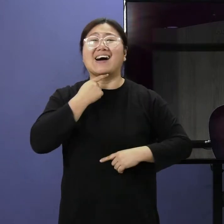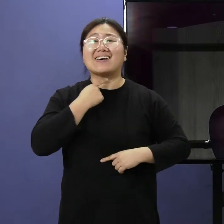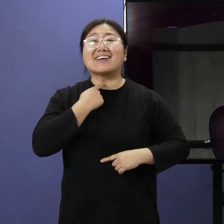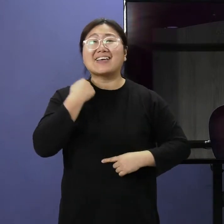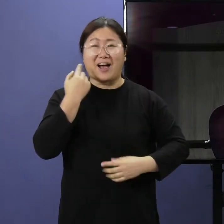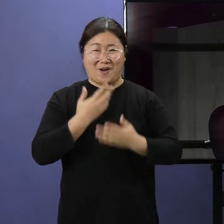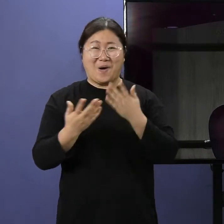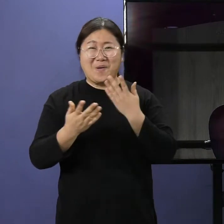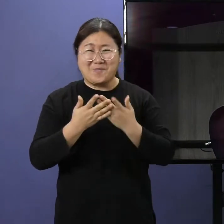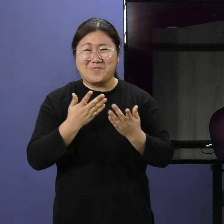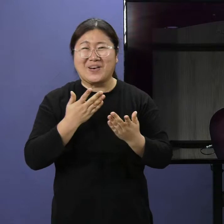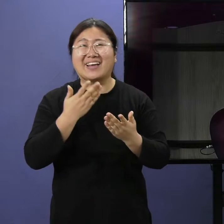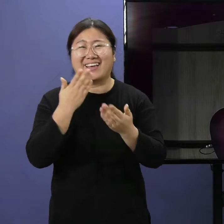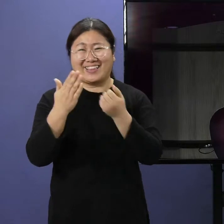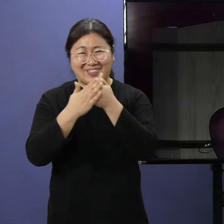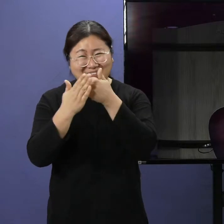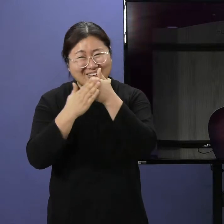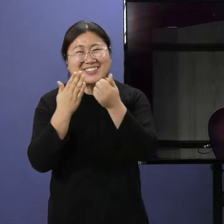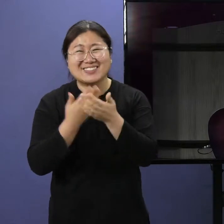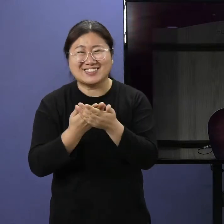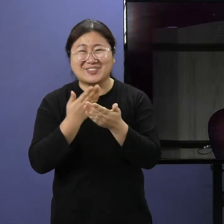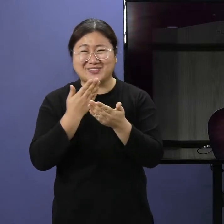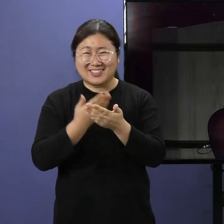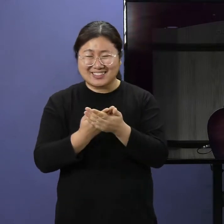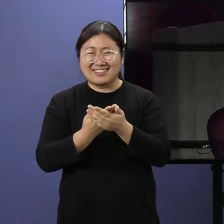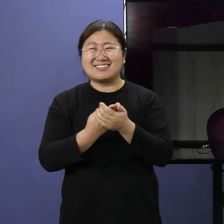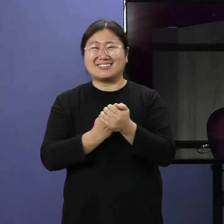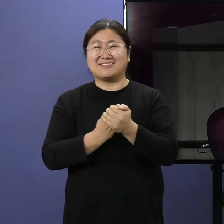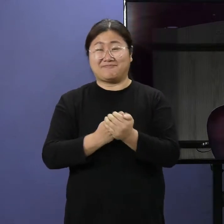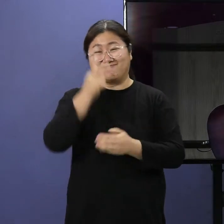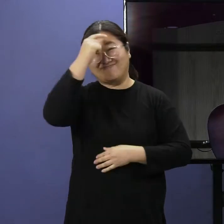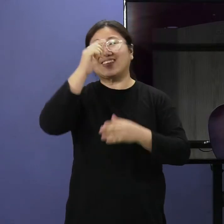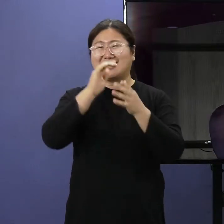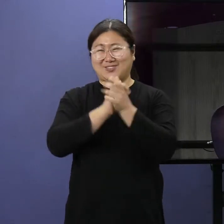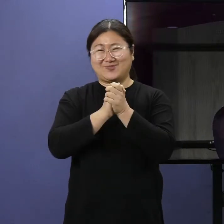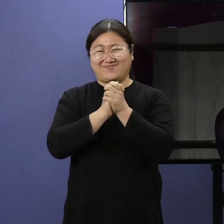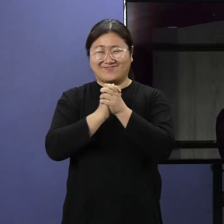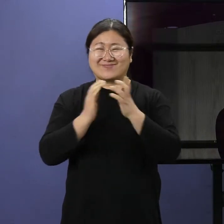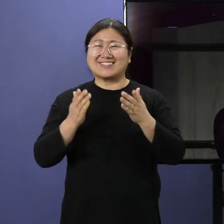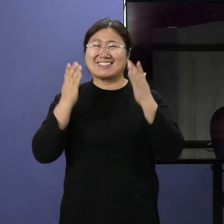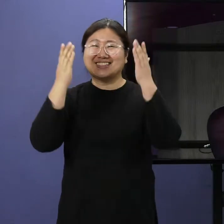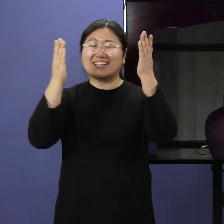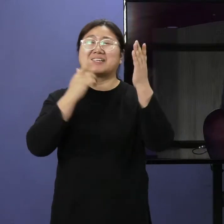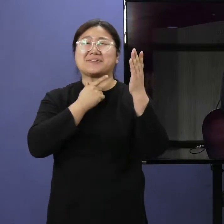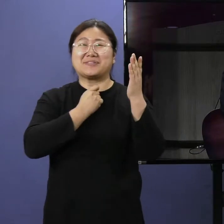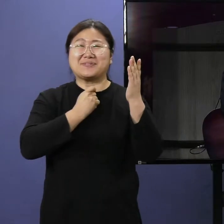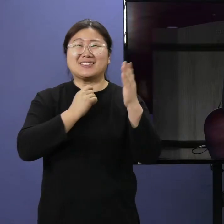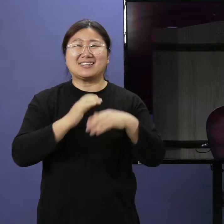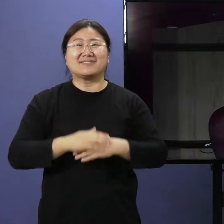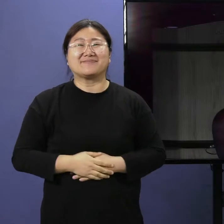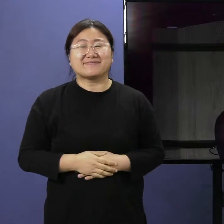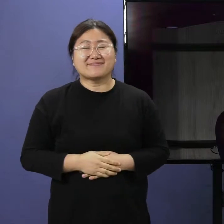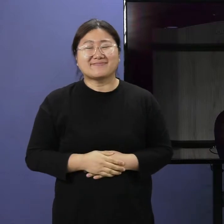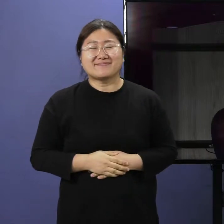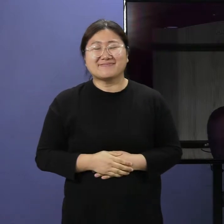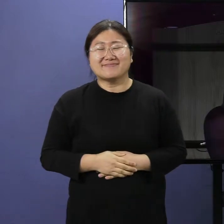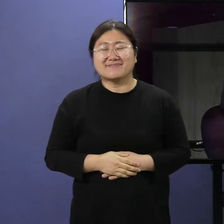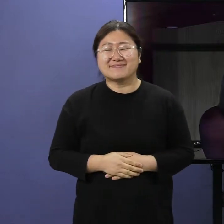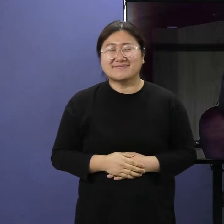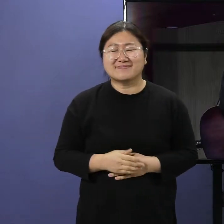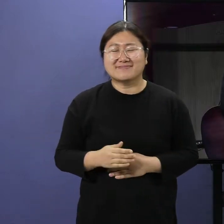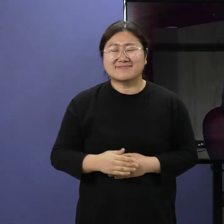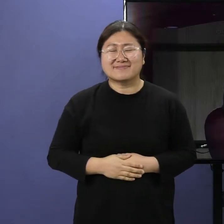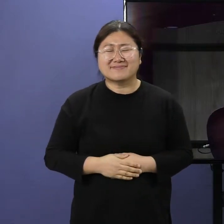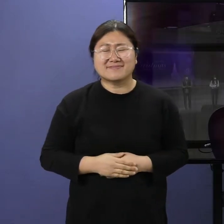함께 찬양하기 전에 우리의 목소리를 높여서 시간에 좀 기도하고 그러고 주님 앞에 나갔으면 좋겠습니다. 우리 다 함께 기도하며 나가겠습니다.